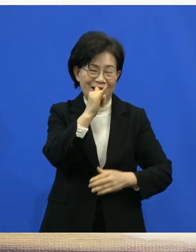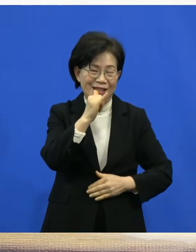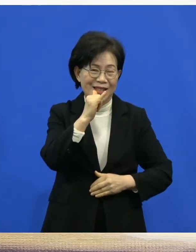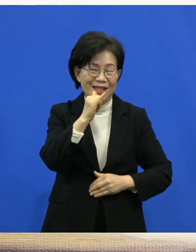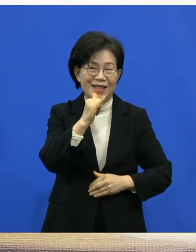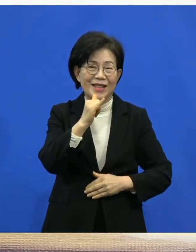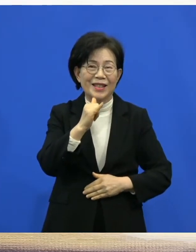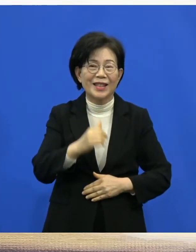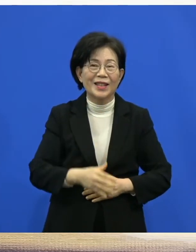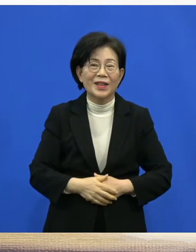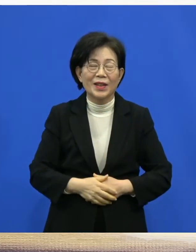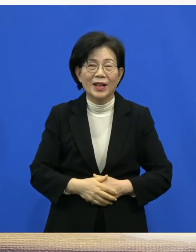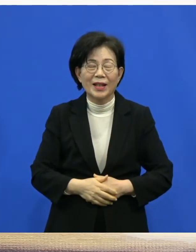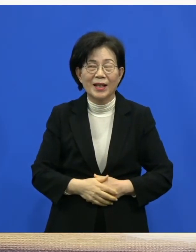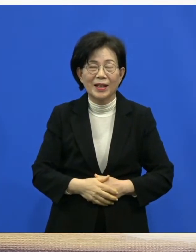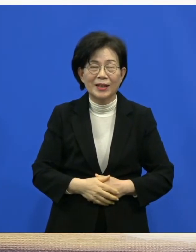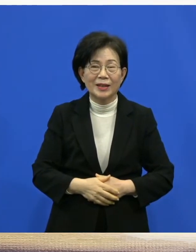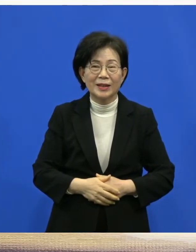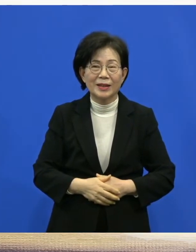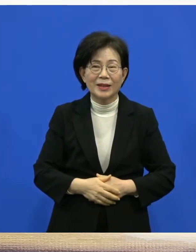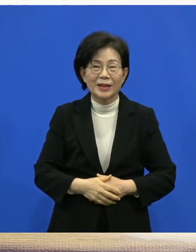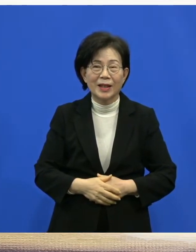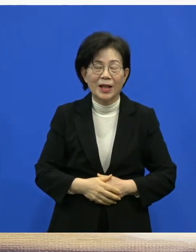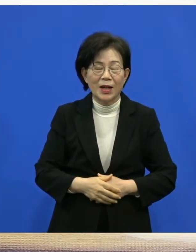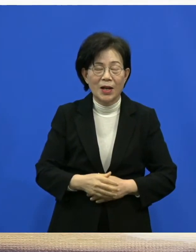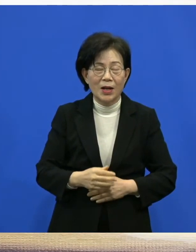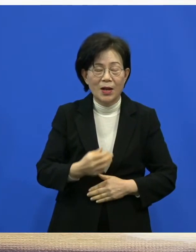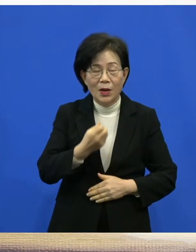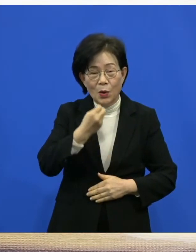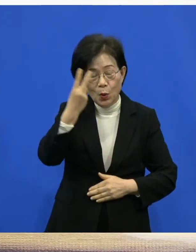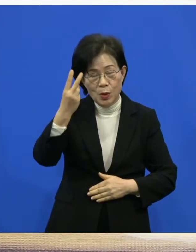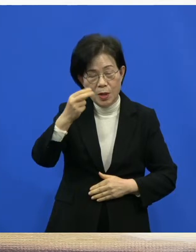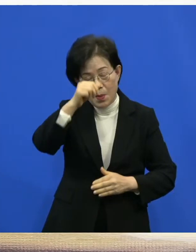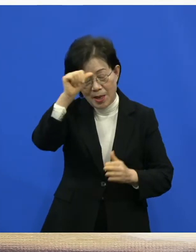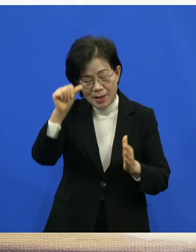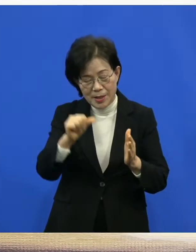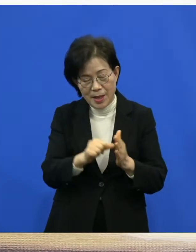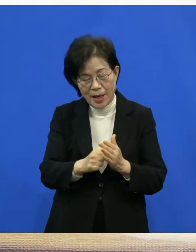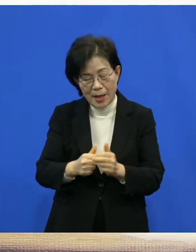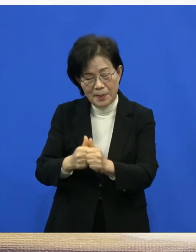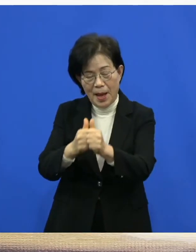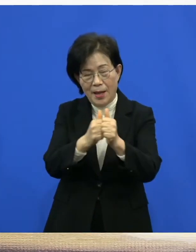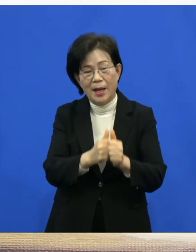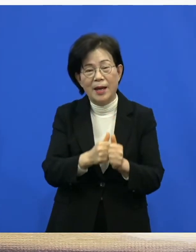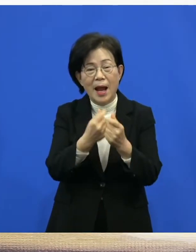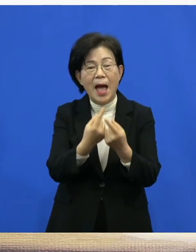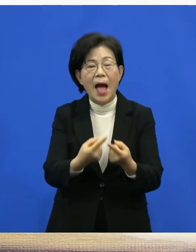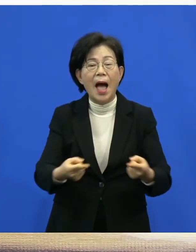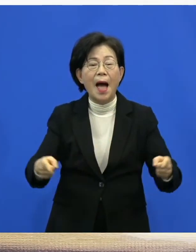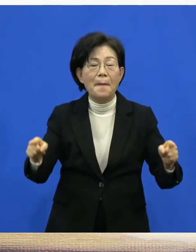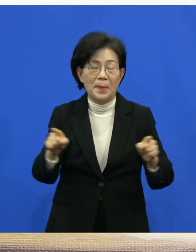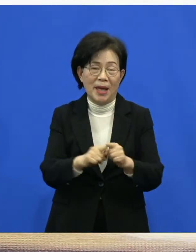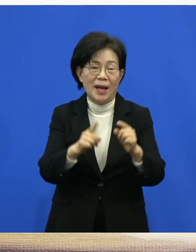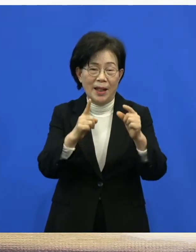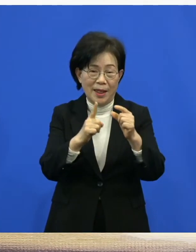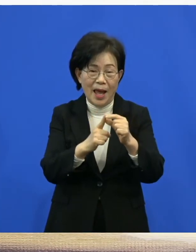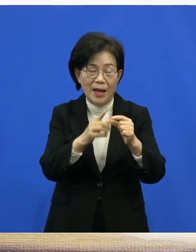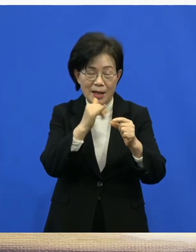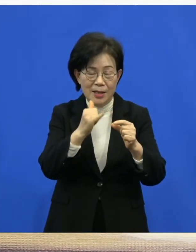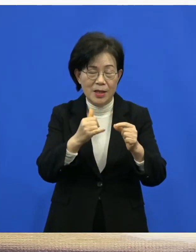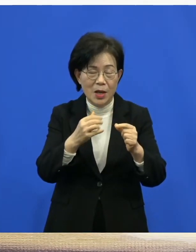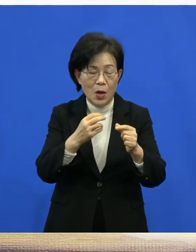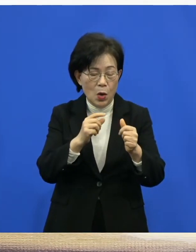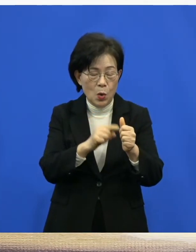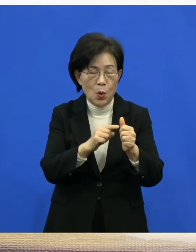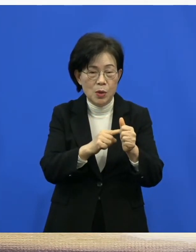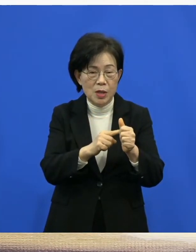성경 전체를 관통하는 매우 중요한 단어죠. 요셉의 생애 내내 따라다니는 말씀이에요. 자, 요셉의 인생이 바닥을 치고 노예가 되어